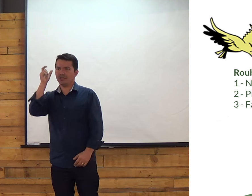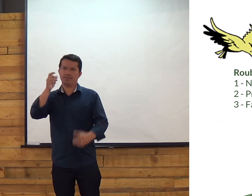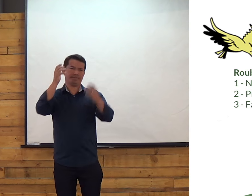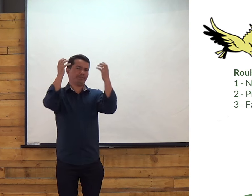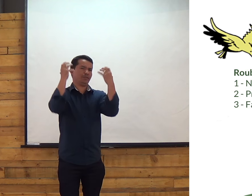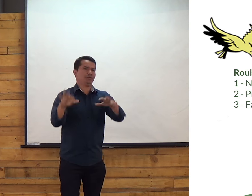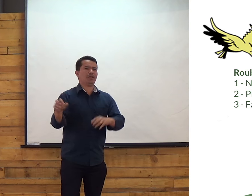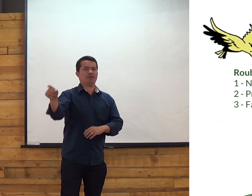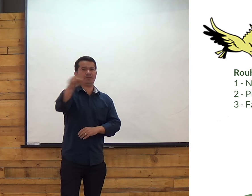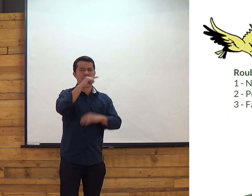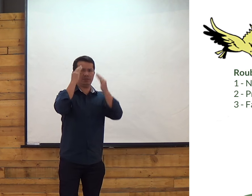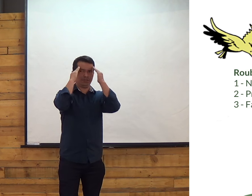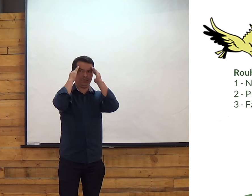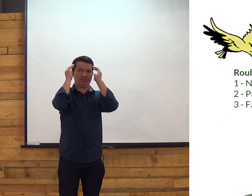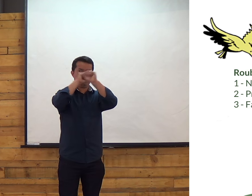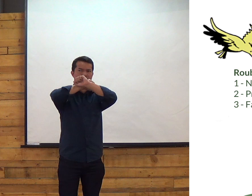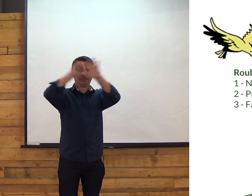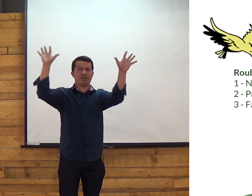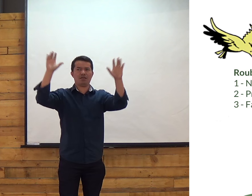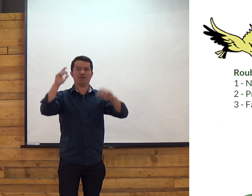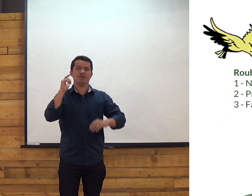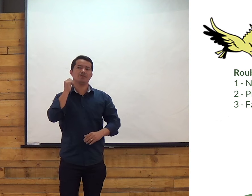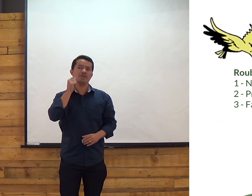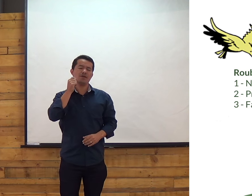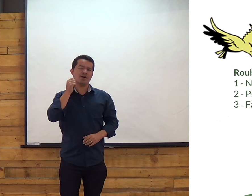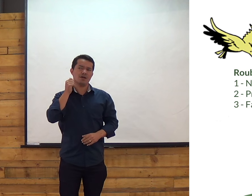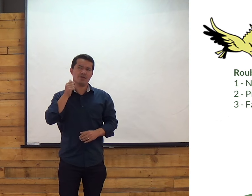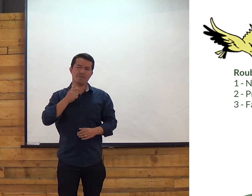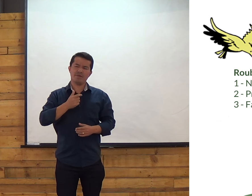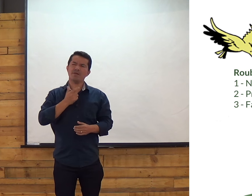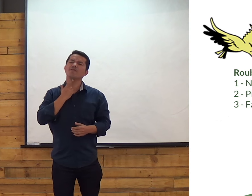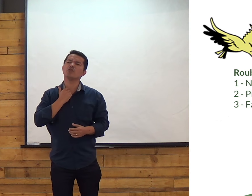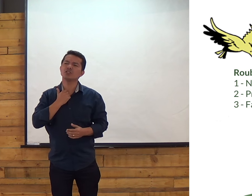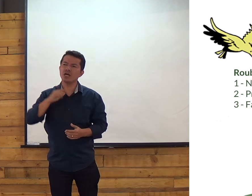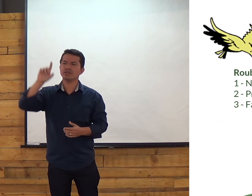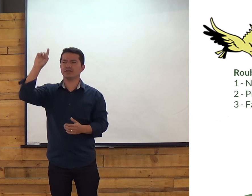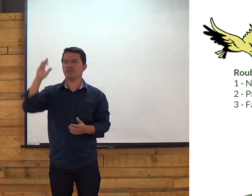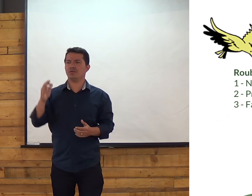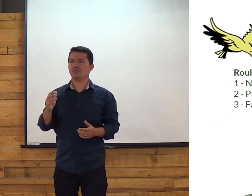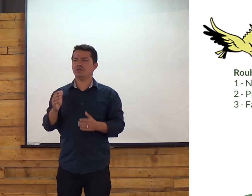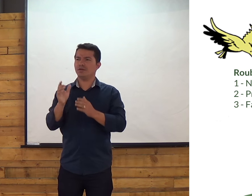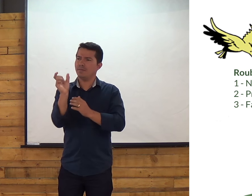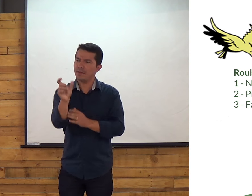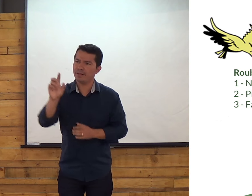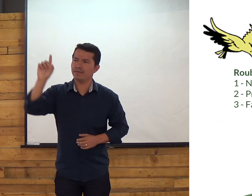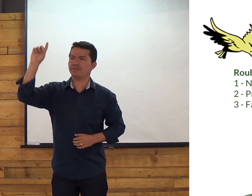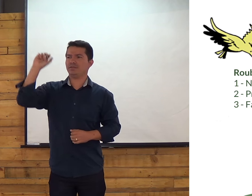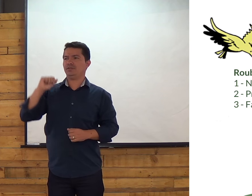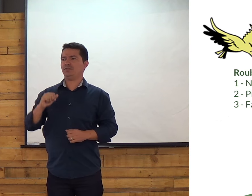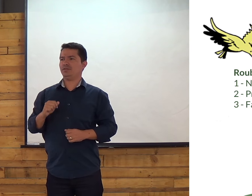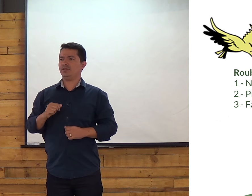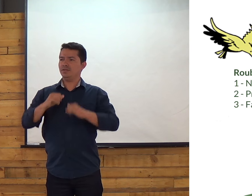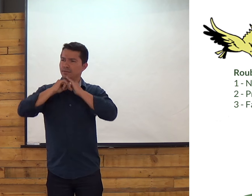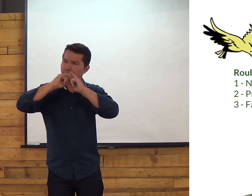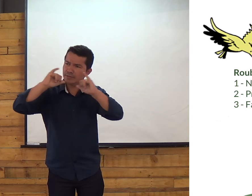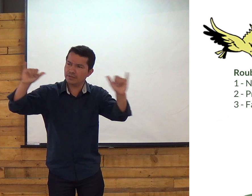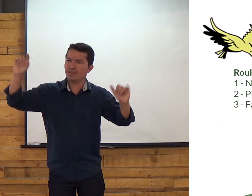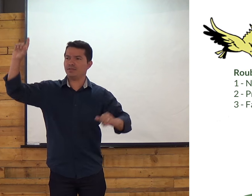Por exemplo, então o diabo, ele não quer que você entenda claramente a respeito da vontade de Deus, a